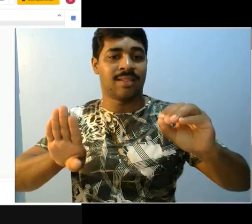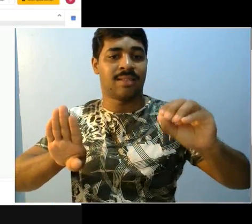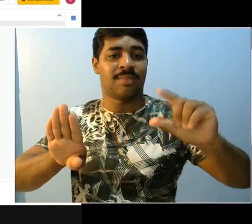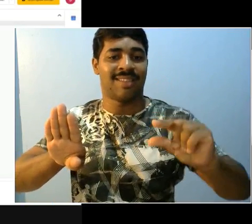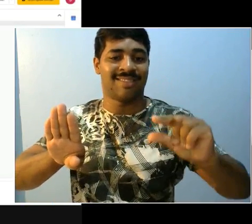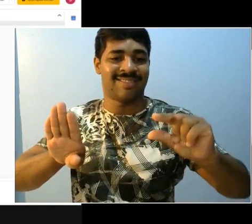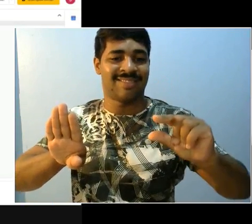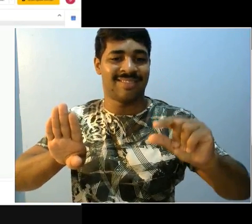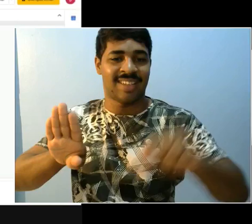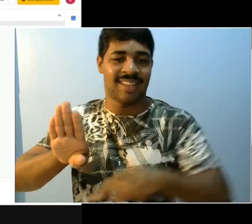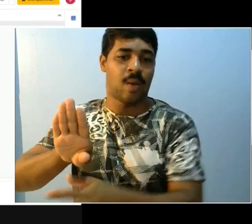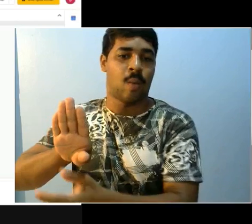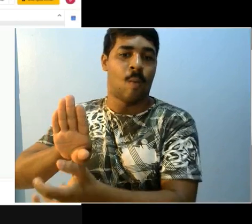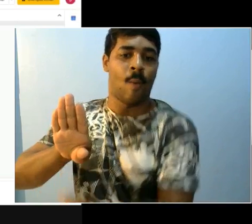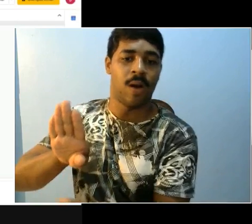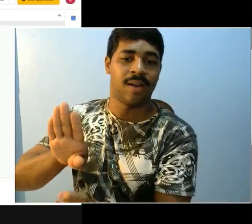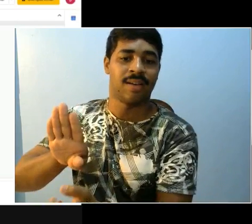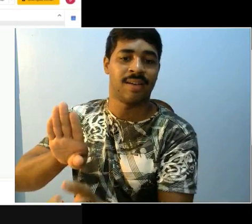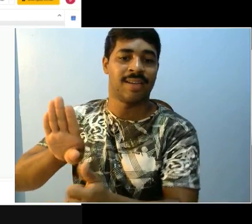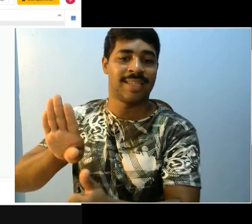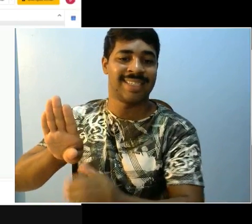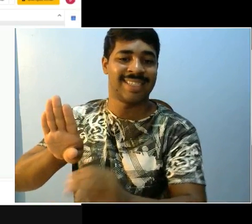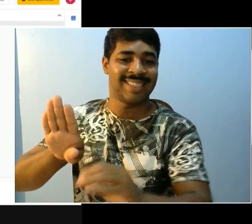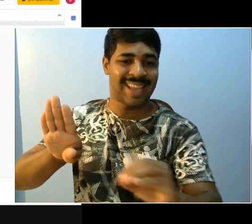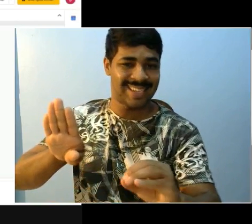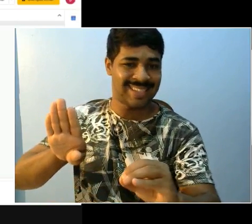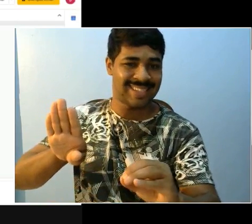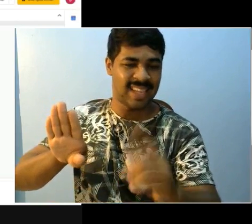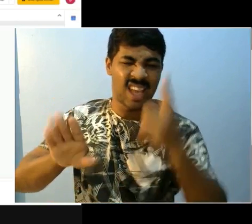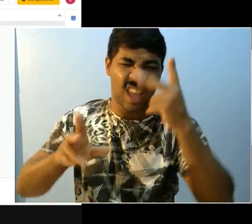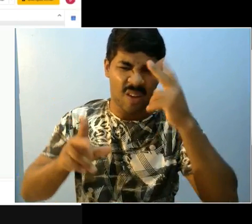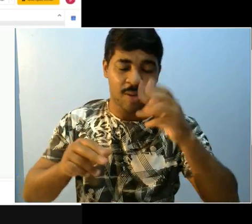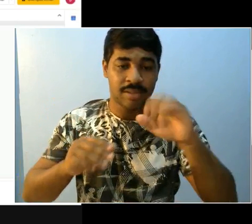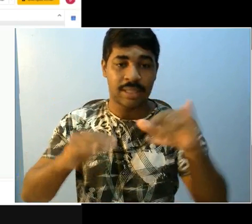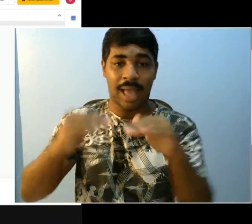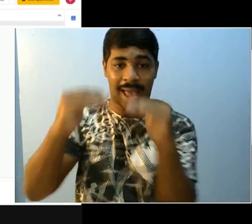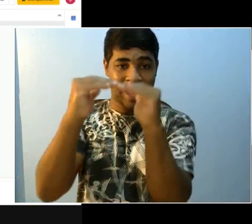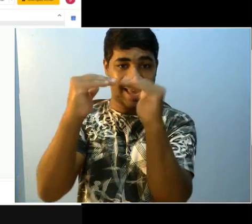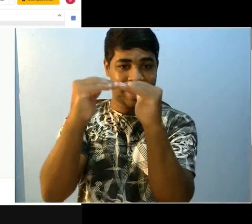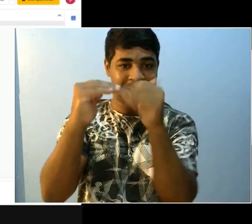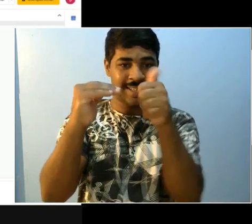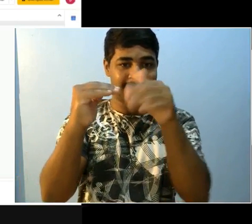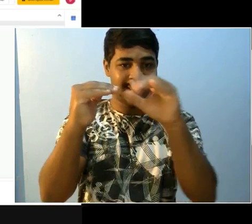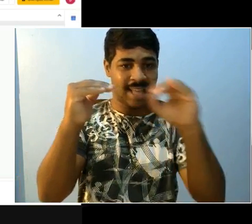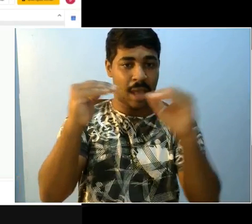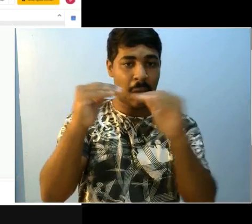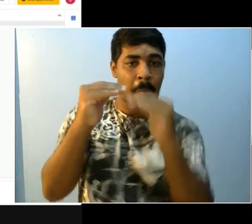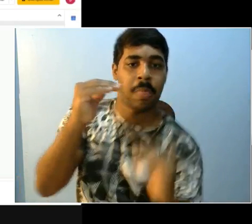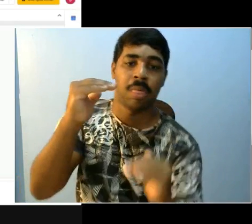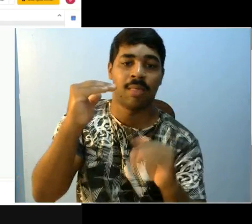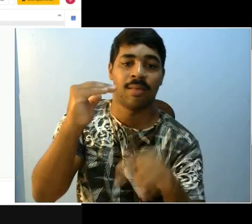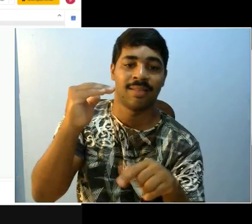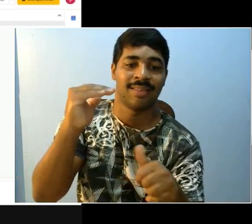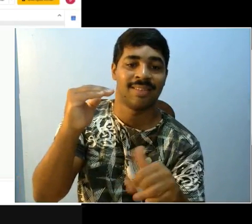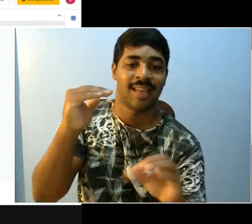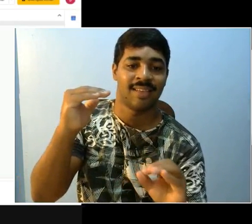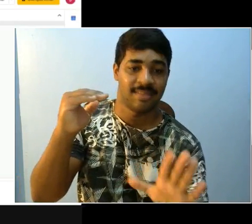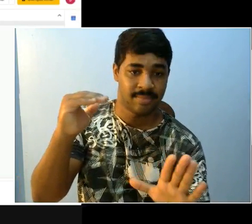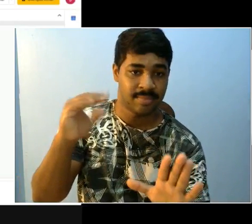Então, ó, o máximo está aqui em cima, eu aplico uma força que é inferior. O atrito não vai responder com 100, ele